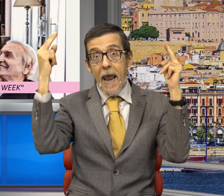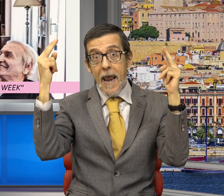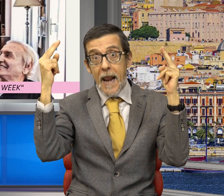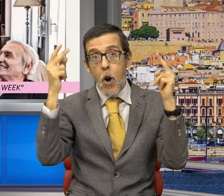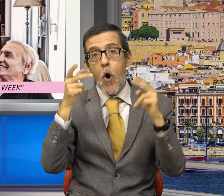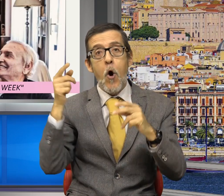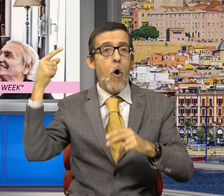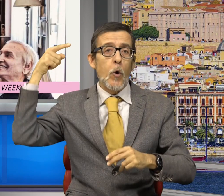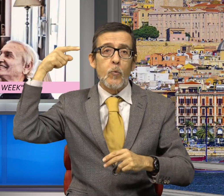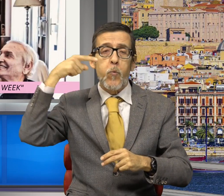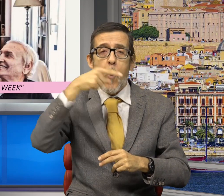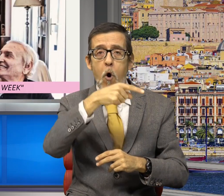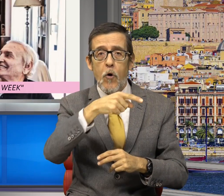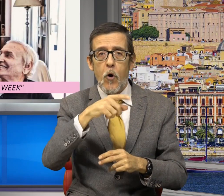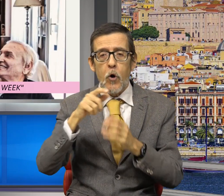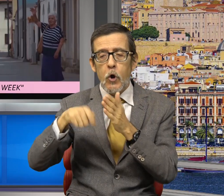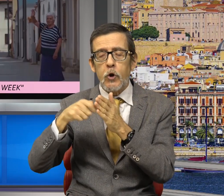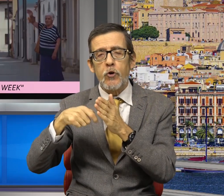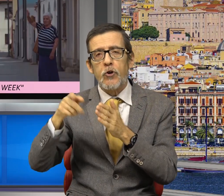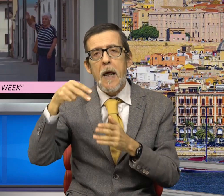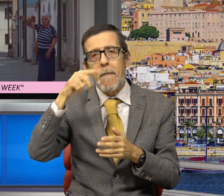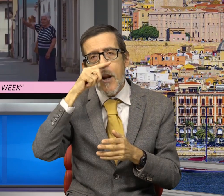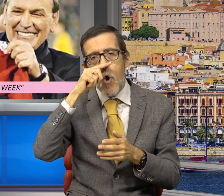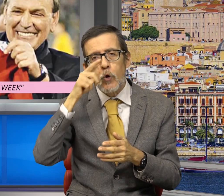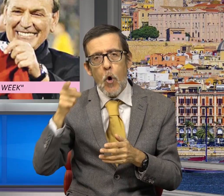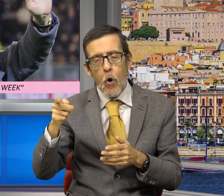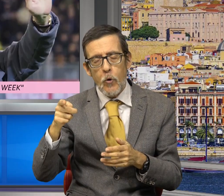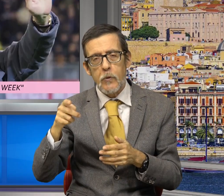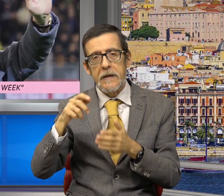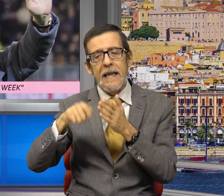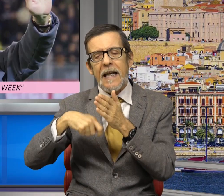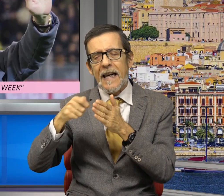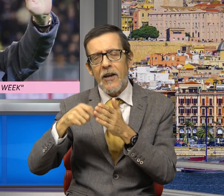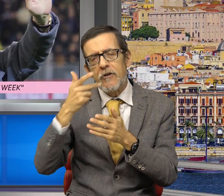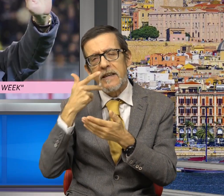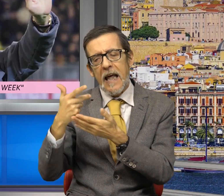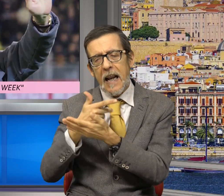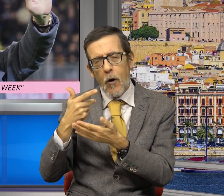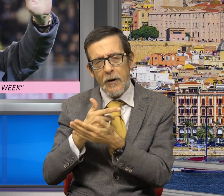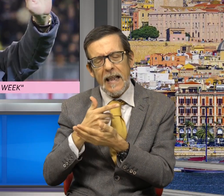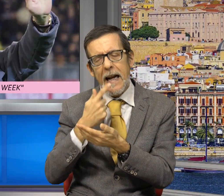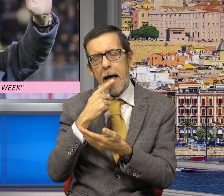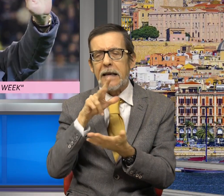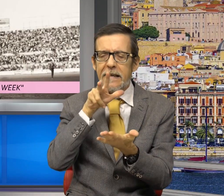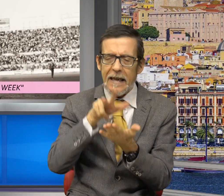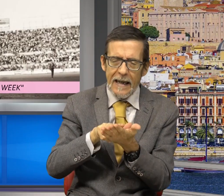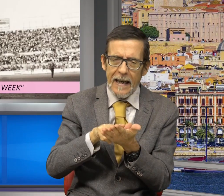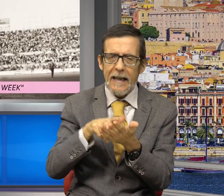al Cinema Notorious, con il regista che svelerà i dietro le quinte e gli aneddoti in occasione di una delle serate